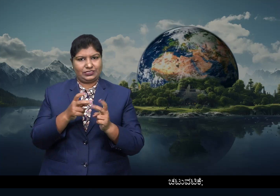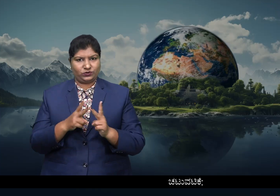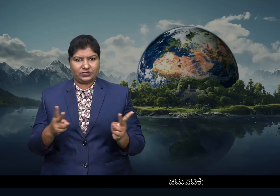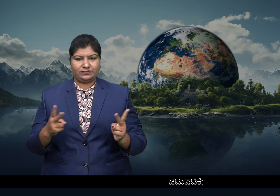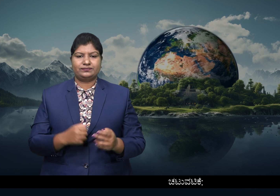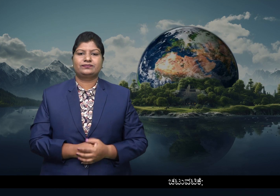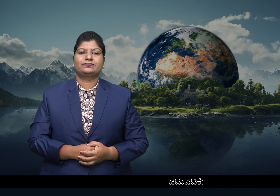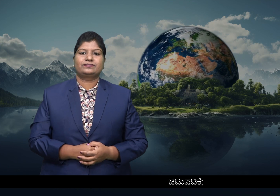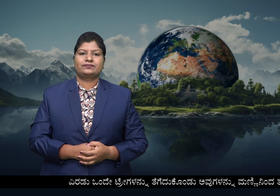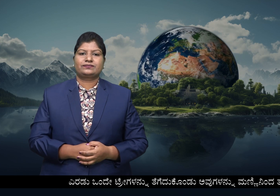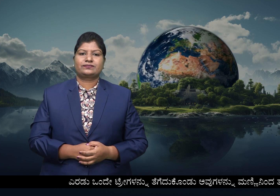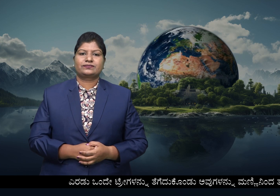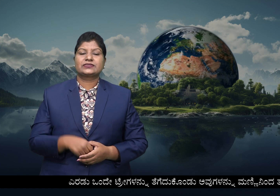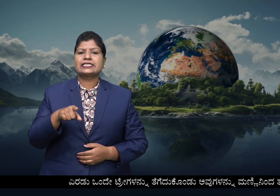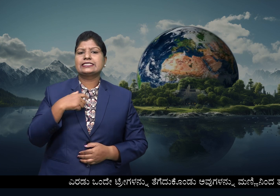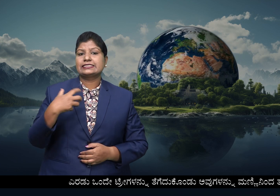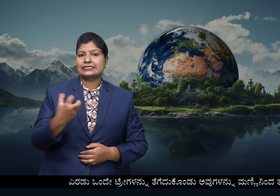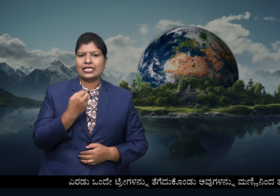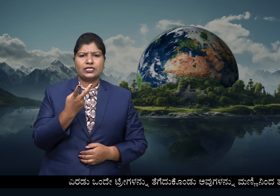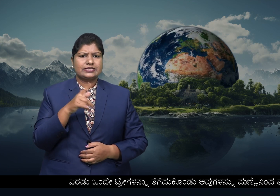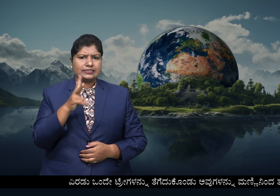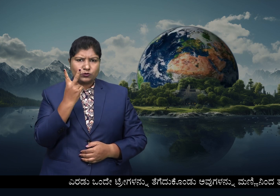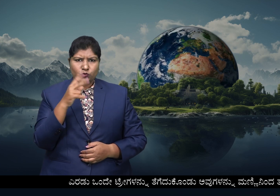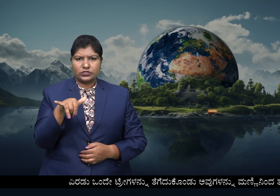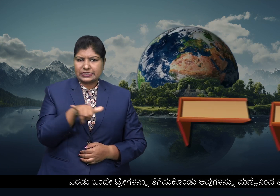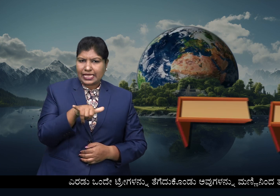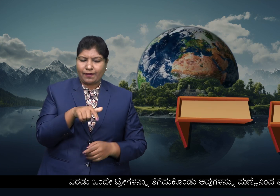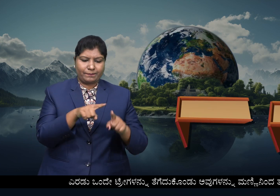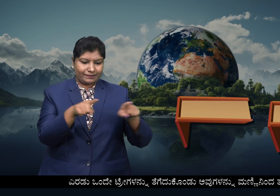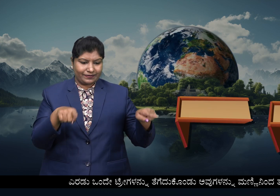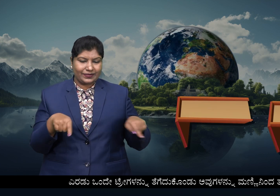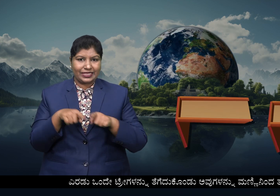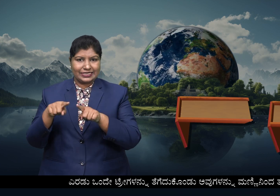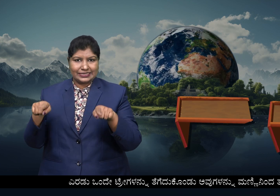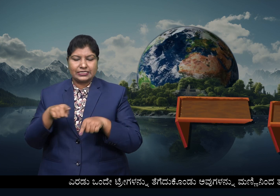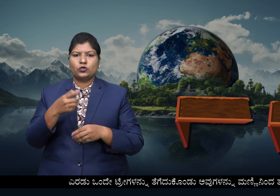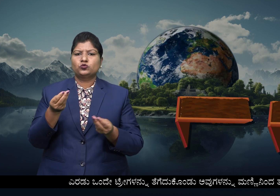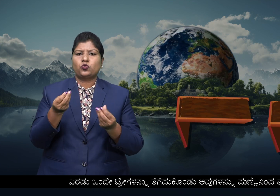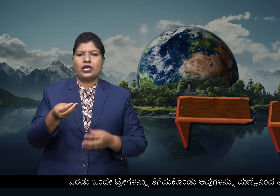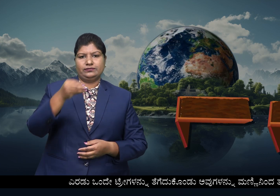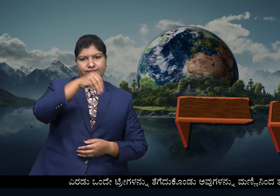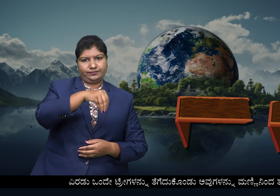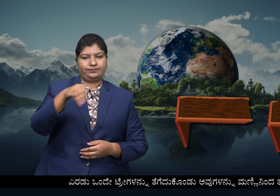ಚಟುವಟಿಕೆ 2 ಒಂದೇ ಟ್ರೇಗಳನ್ನು ತೆಗೆದುಕೊಂಡು ಅವುಗಳನ್ನು ಮಣ್ಣಿನಿಂದ ತುಂಬಿಸಿ.